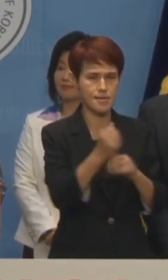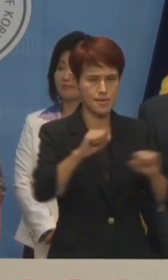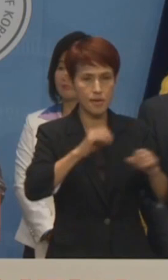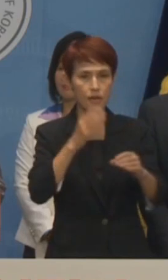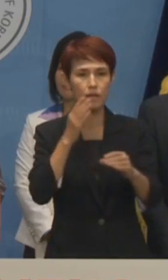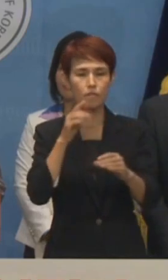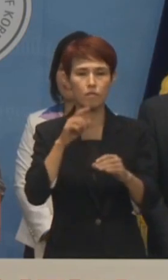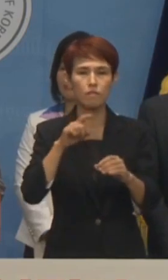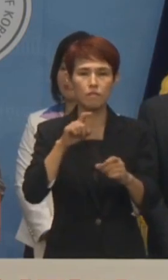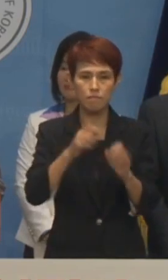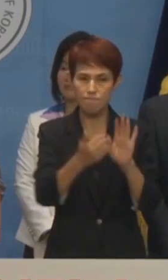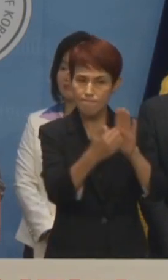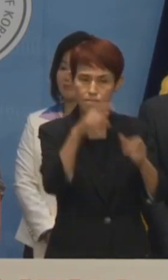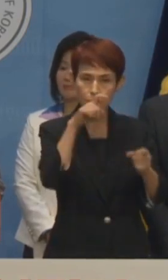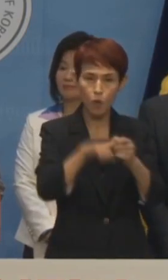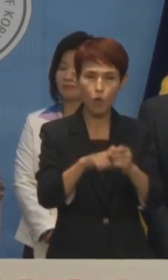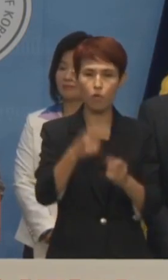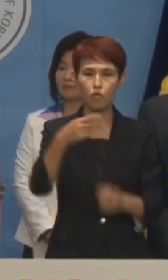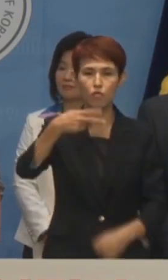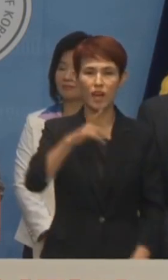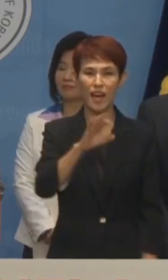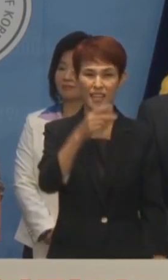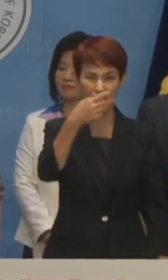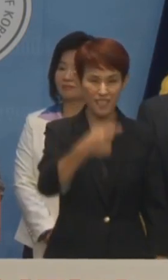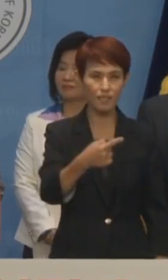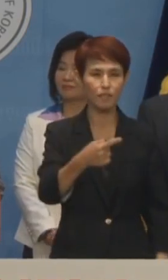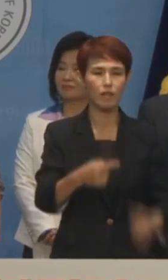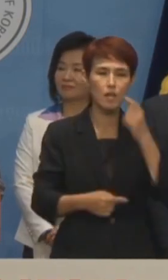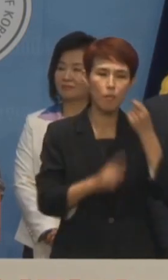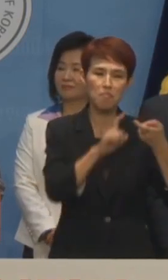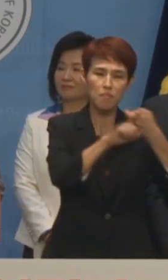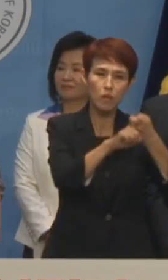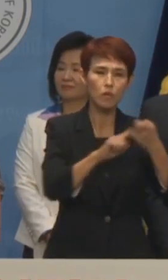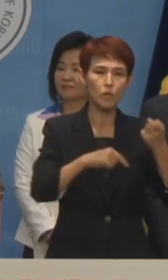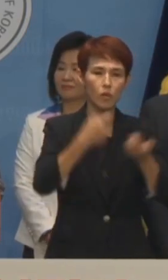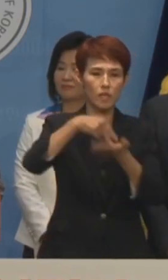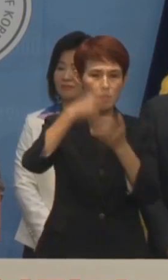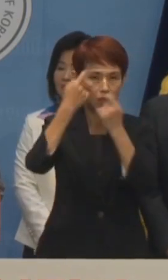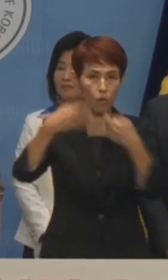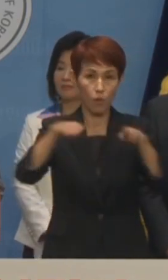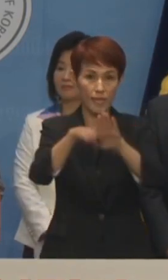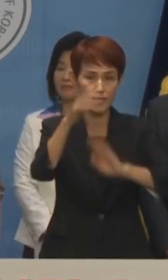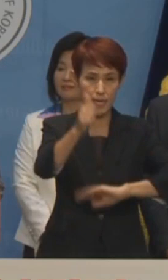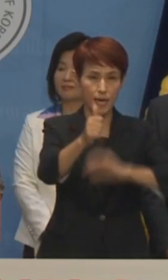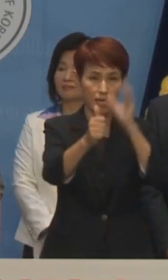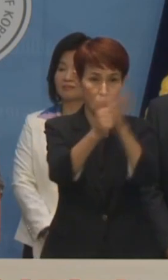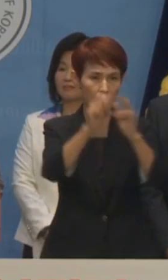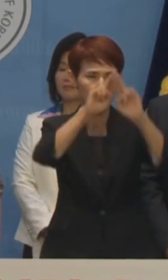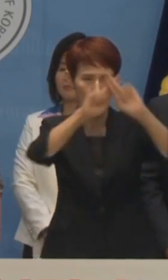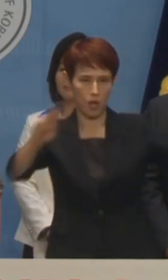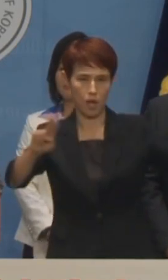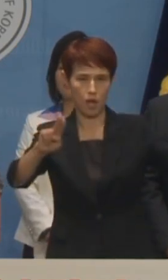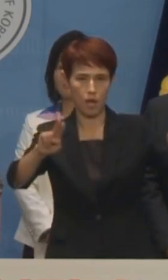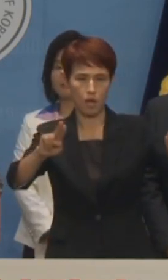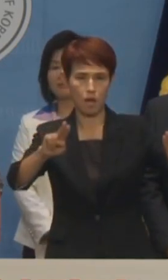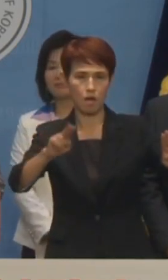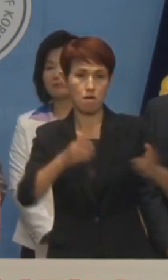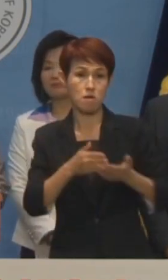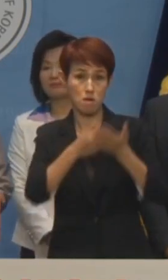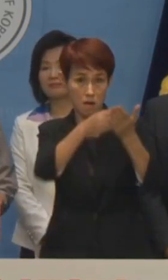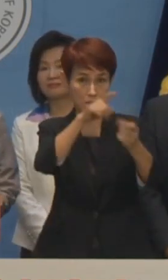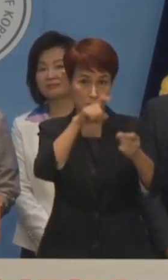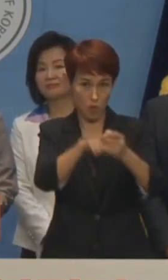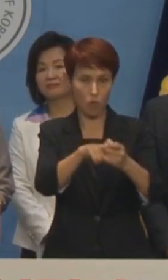뉴라이트 독립기념관장 임명 철회를 위한 범시민 대책위원회 대표